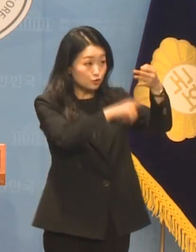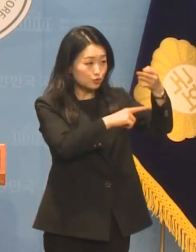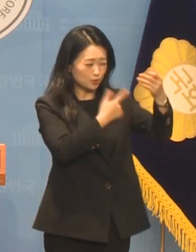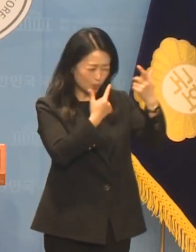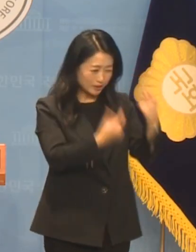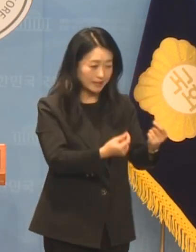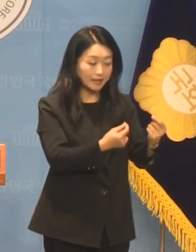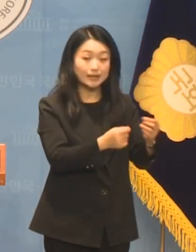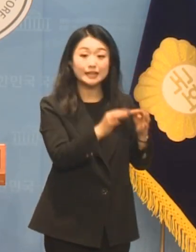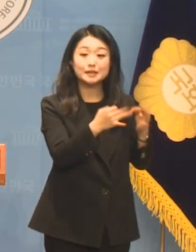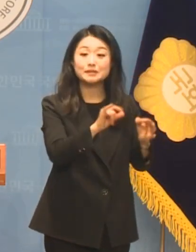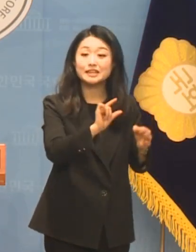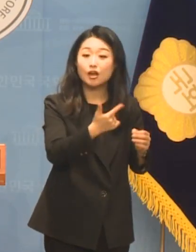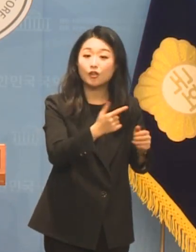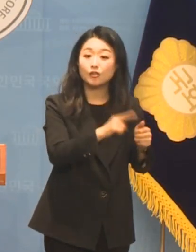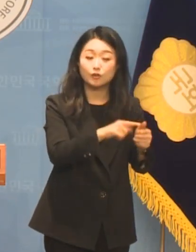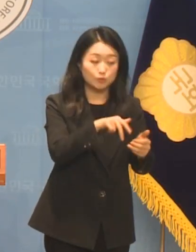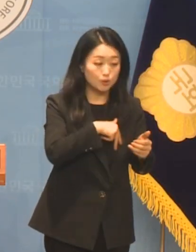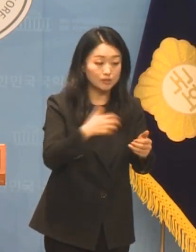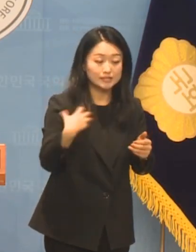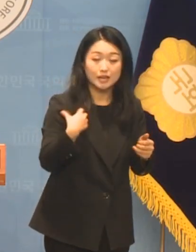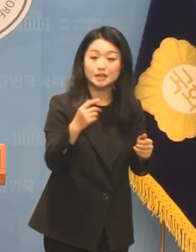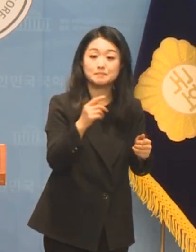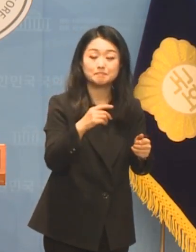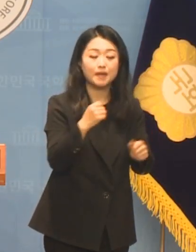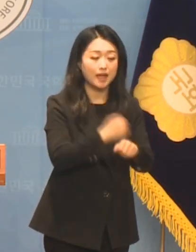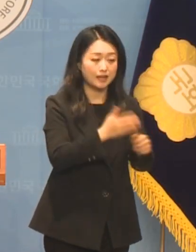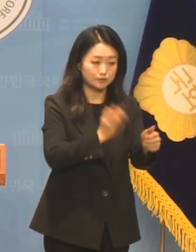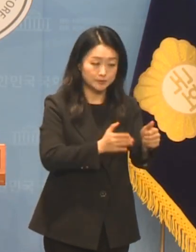이제 김기현 의원이 책임져야 할 때입니다.